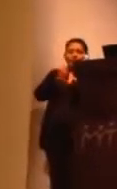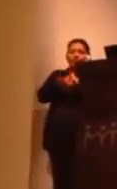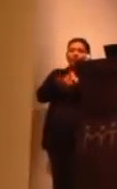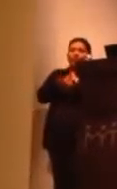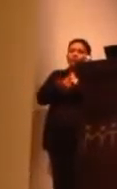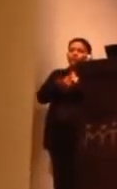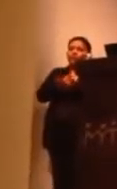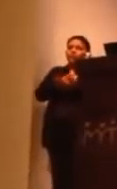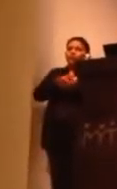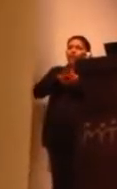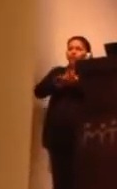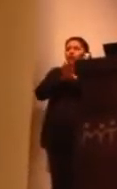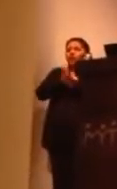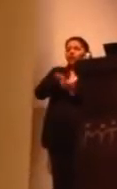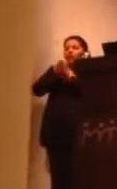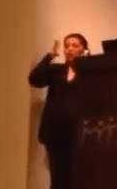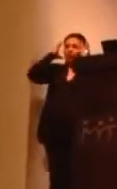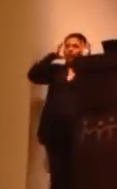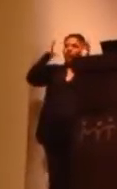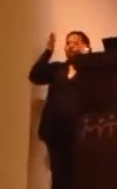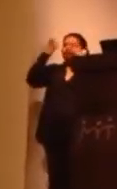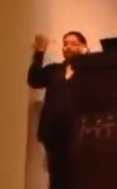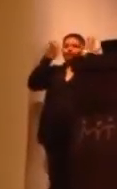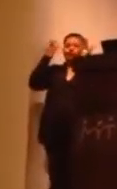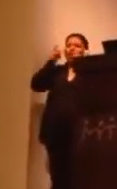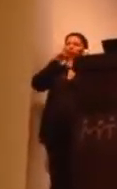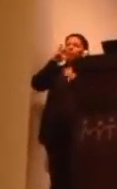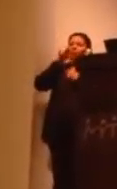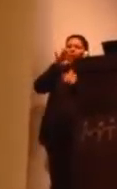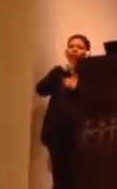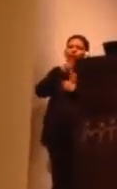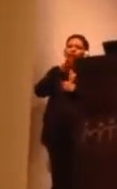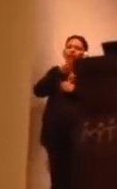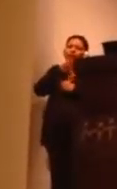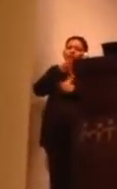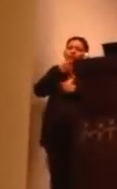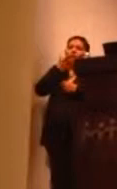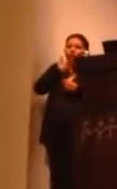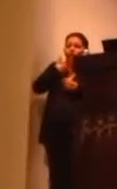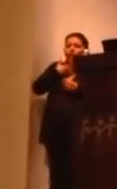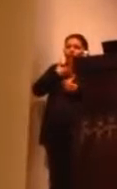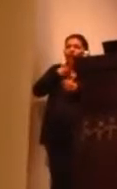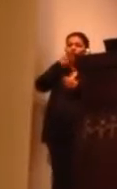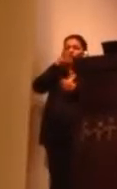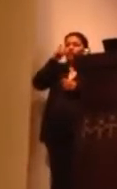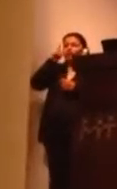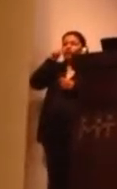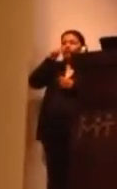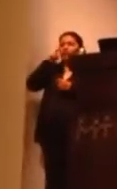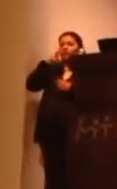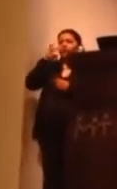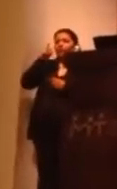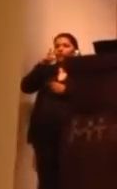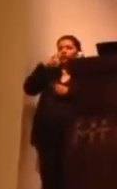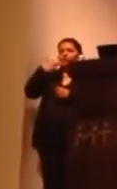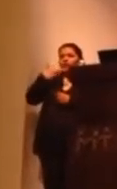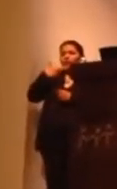podemos decir a través de un electroencefalograma yo puedo determinar si un niño tiene TDAH, pero sí puedo determinar cómo